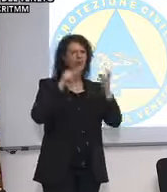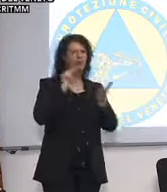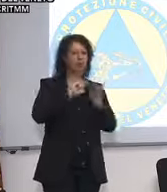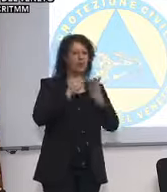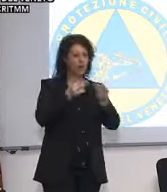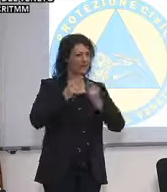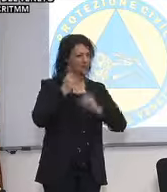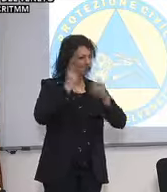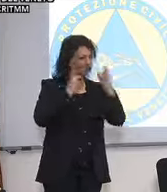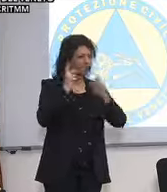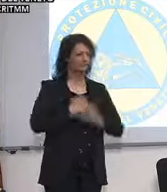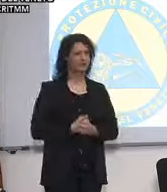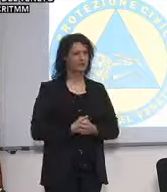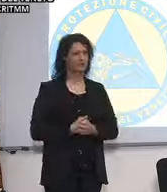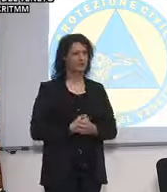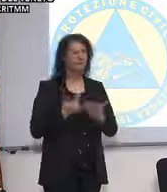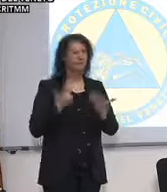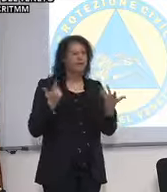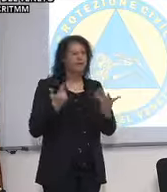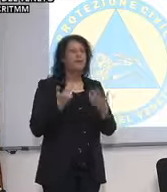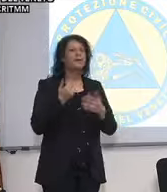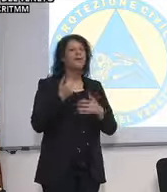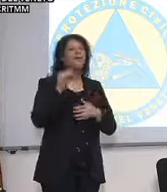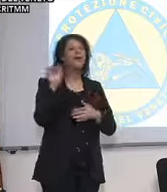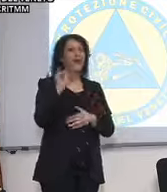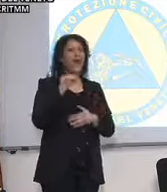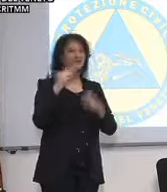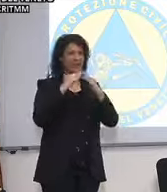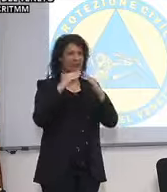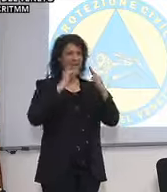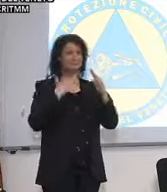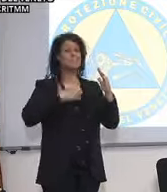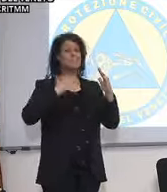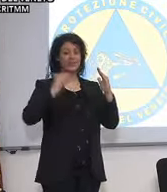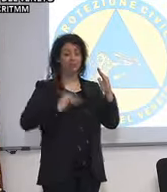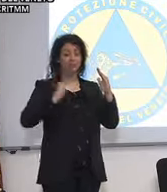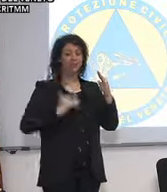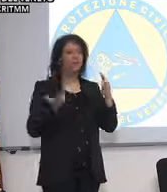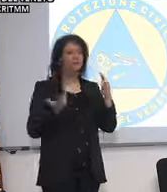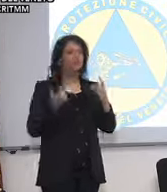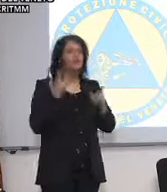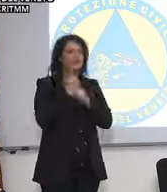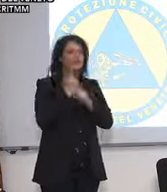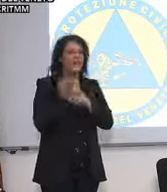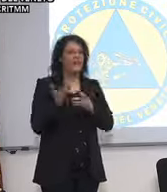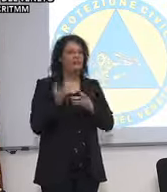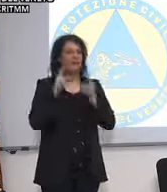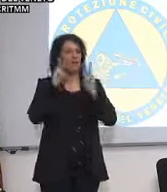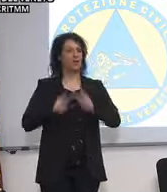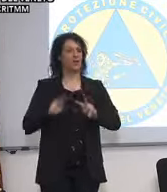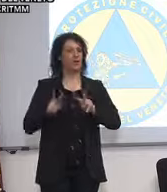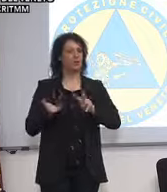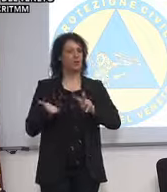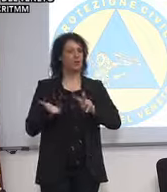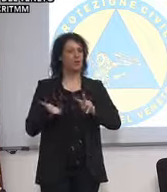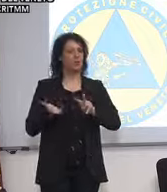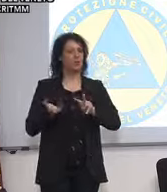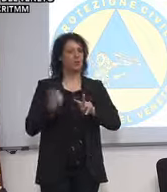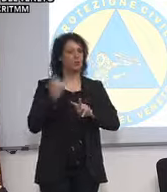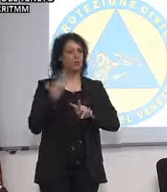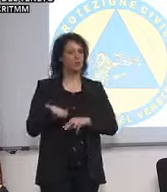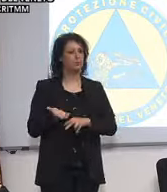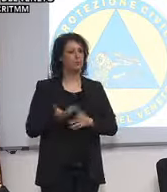ragazzi, cioè, ci sono migliaia di ragazzi a casa, minorenni, che hanno necessità di essere accuditi, quindi di essere sorvegliati.